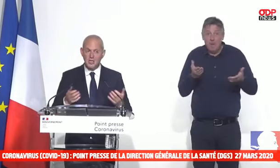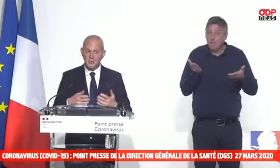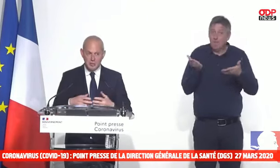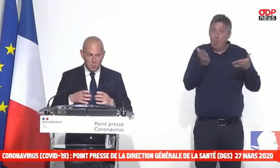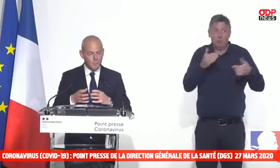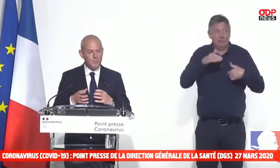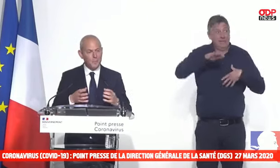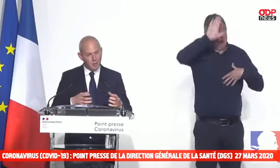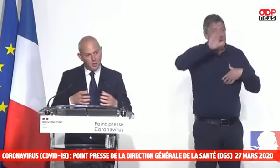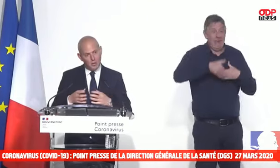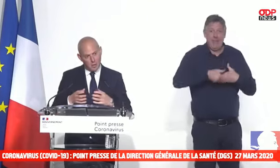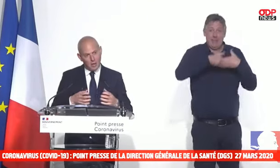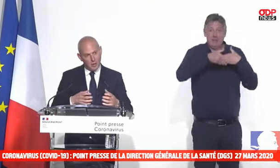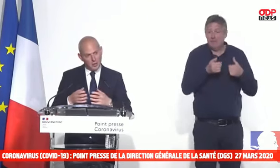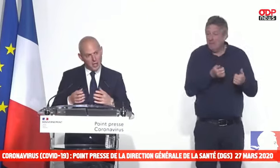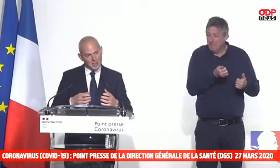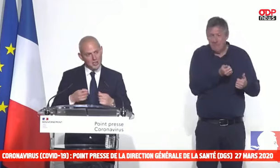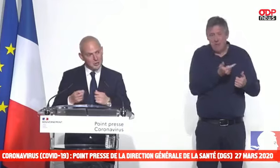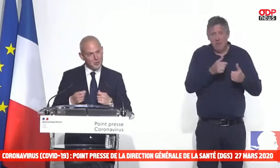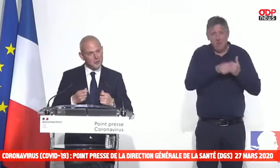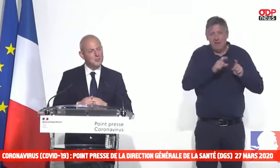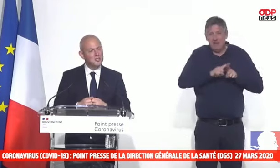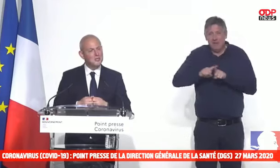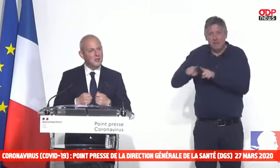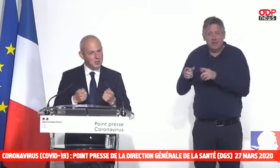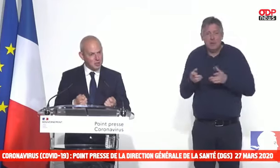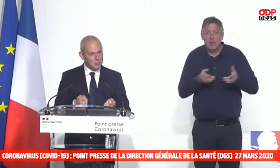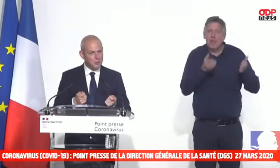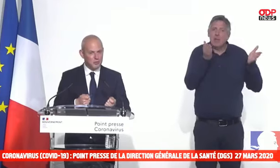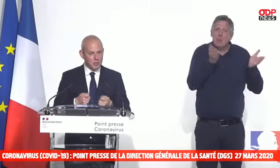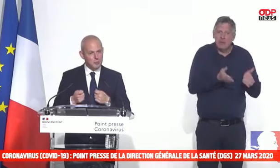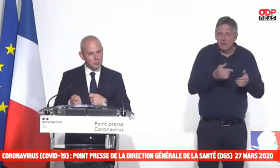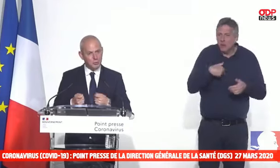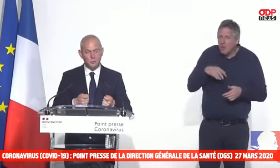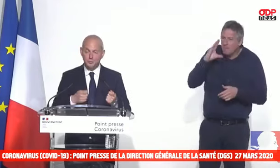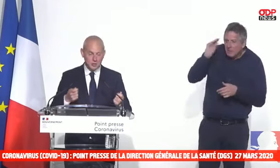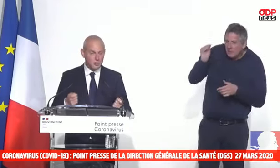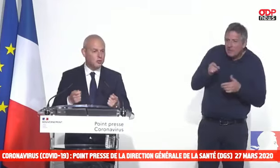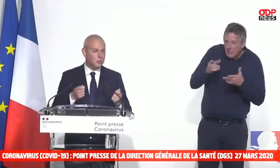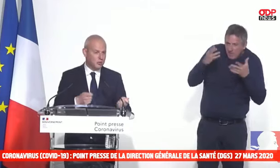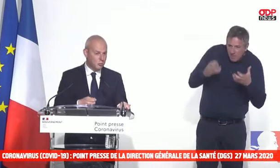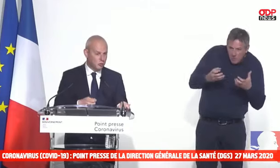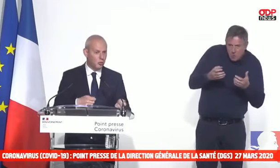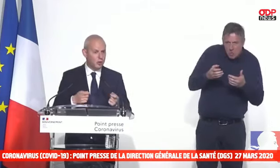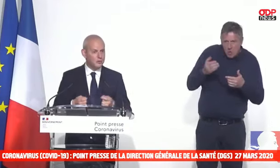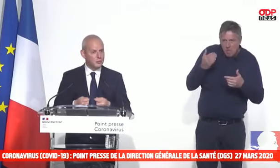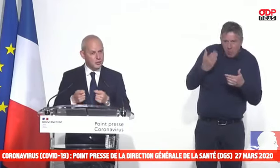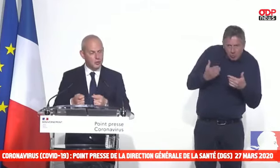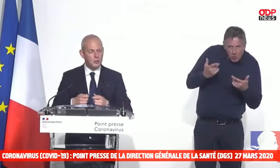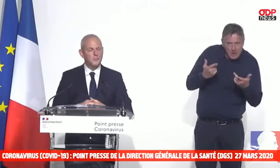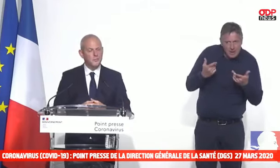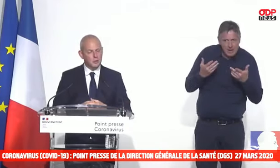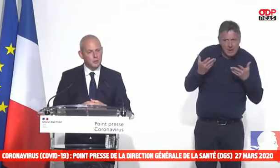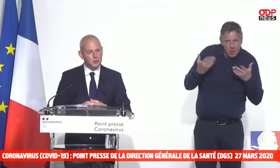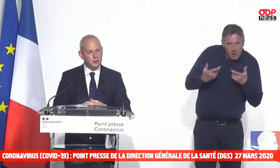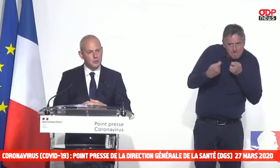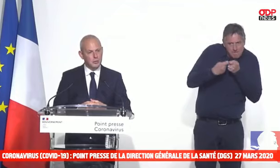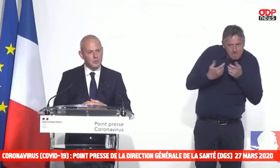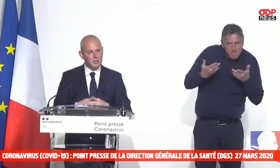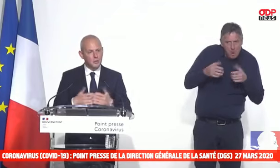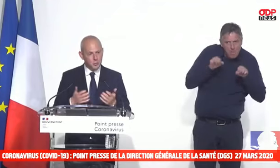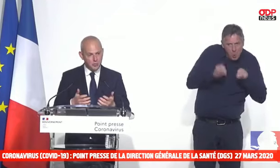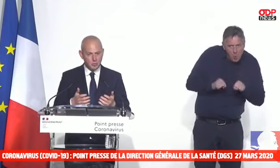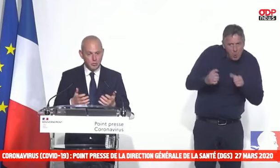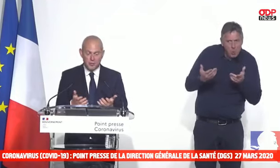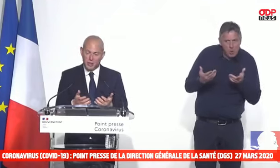chaque établissement engage un dialogue spécifique avec chaque professionnel pour discuter de ses besoins, discuter des